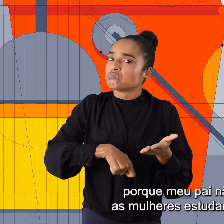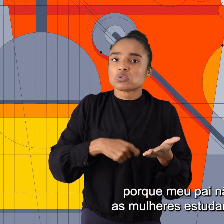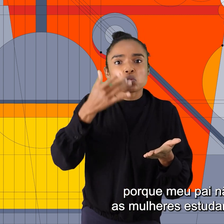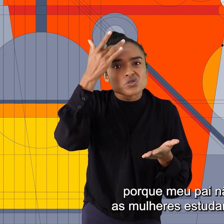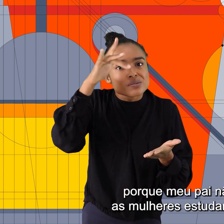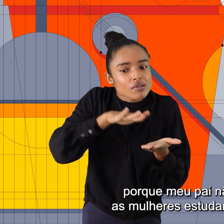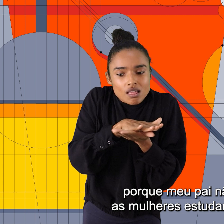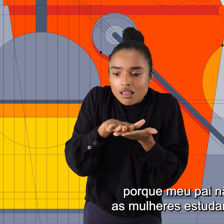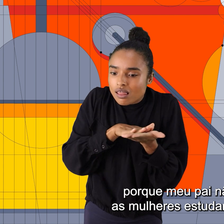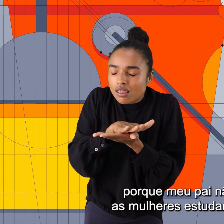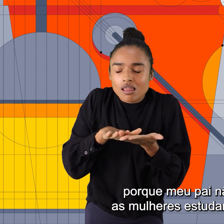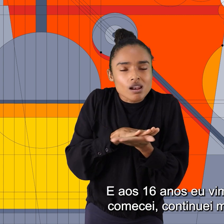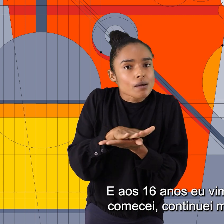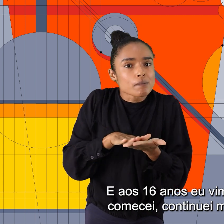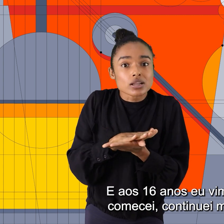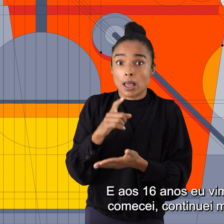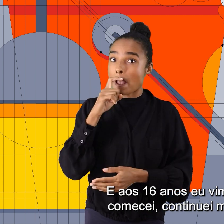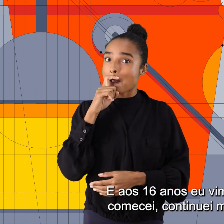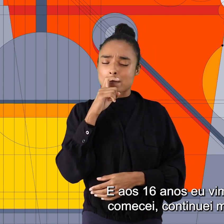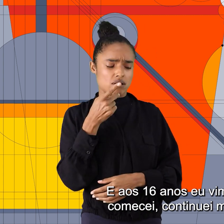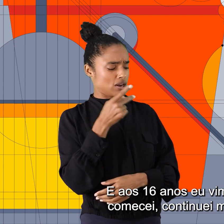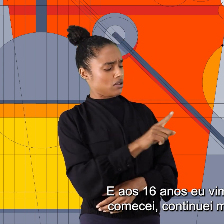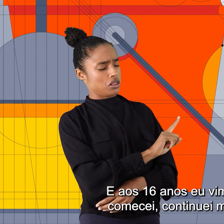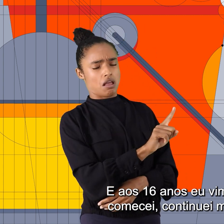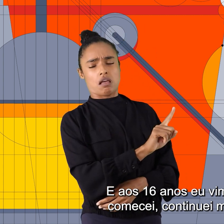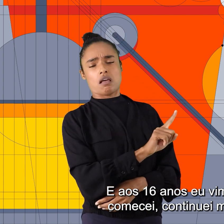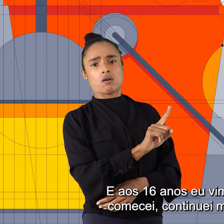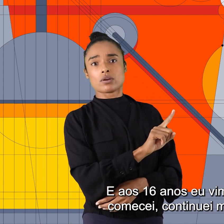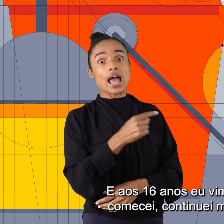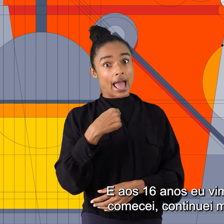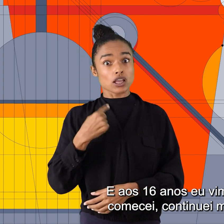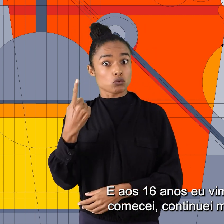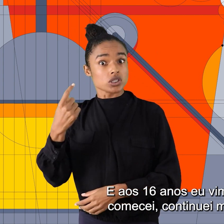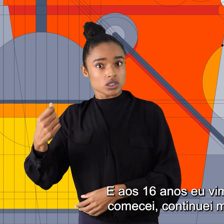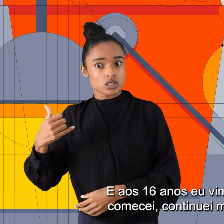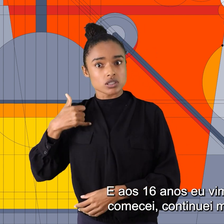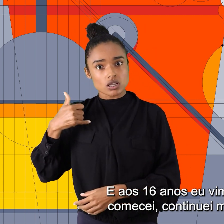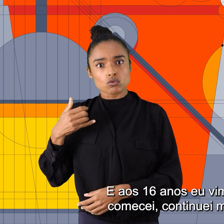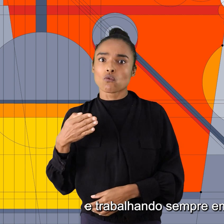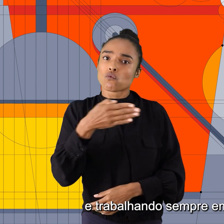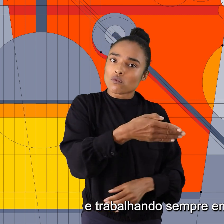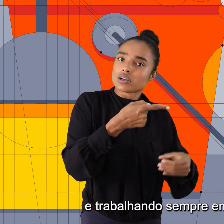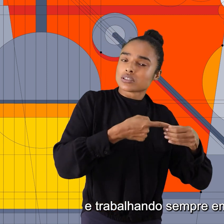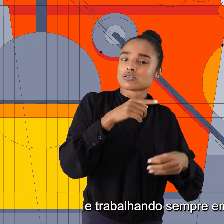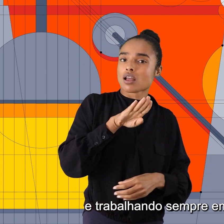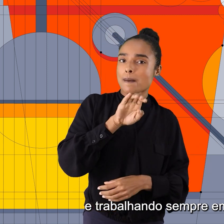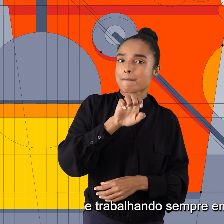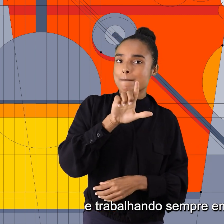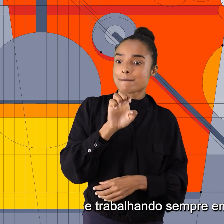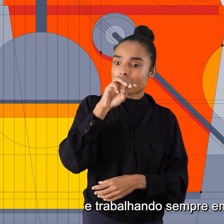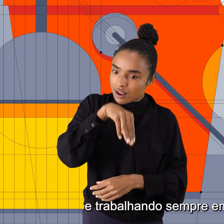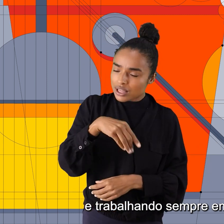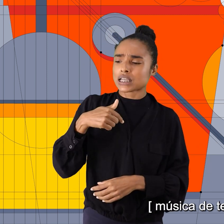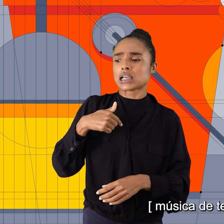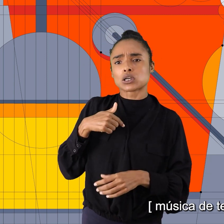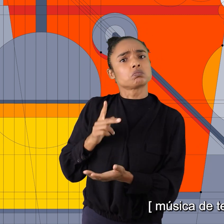deixava as mulheres estudar lá em casa. E aos 16 anos eu vim para Belém e continuei meus estudos e trabalhando sempre em casa